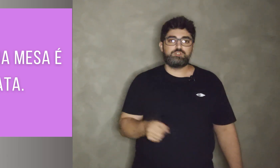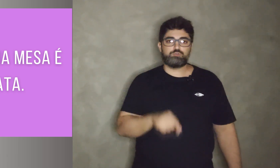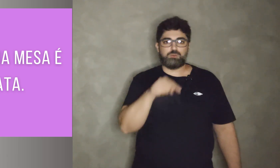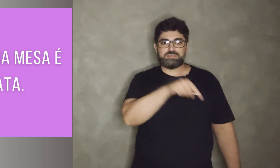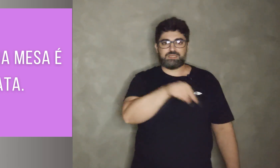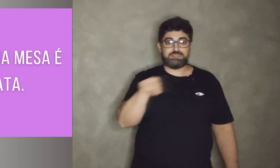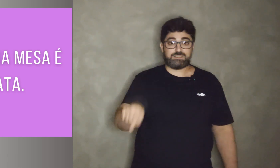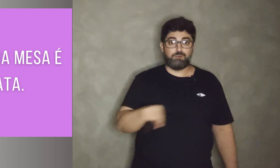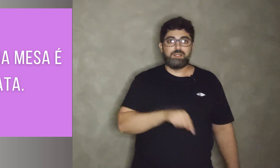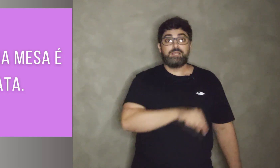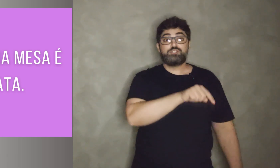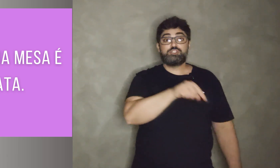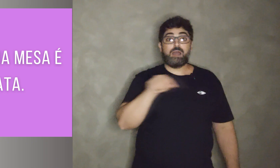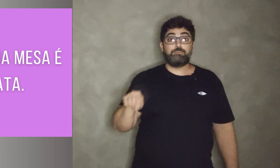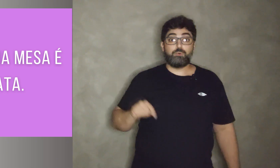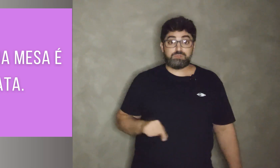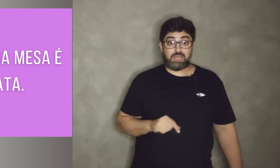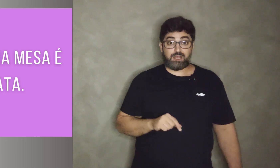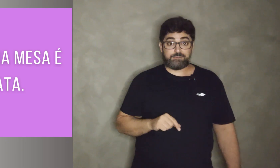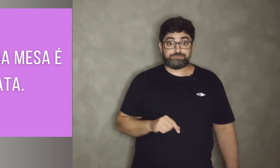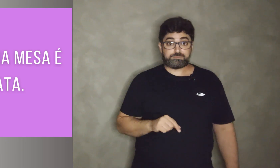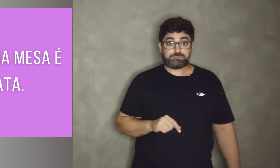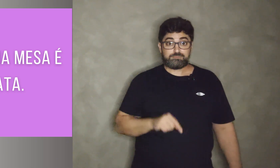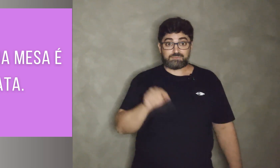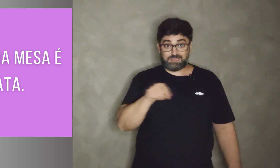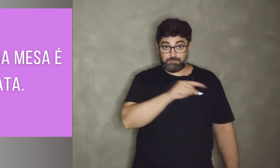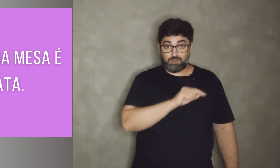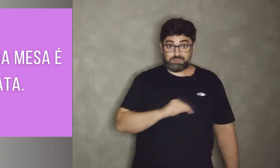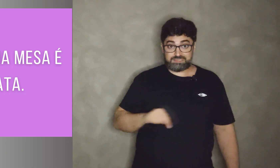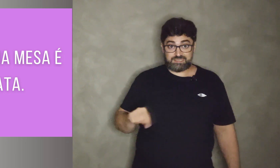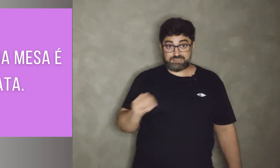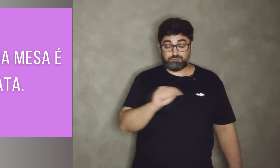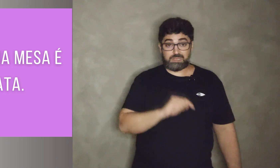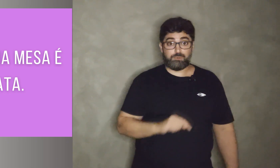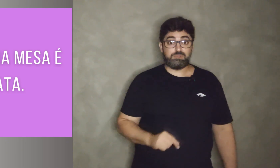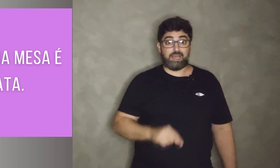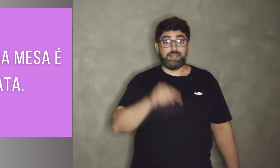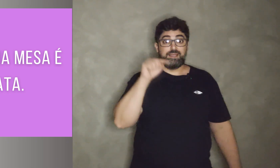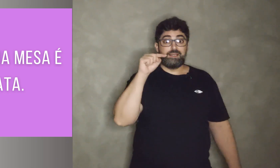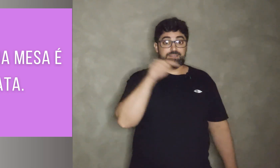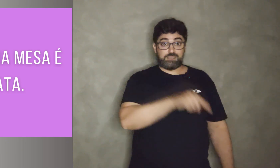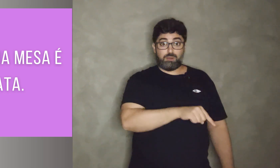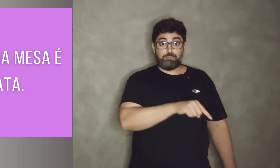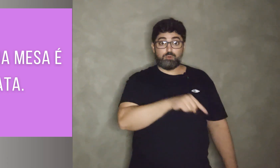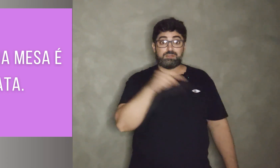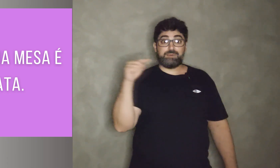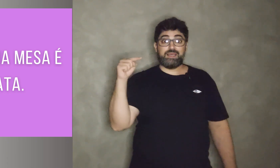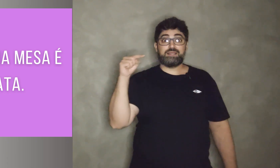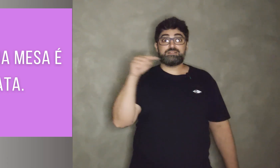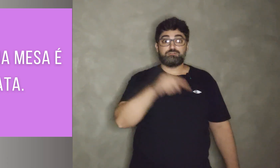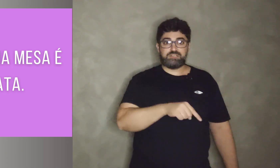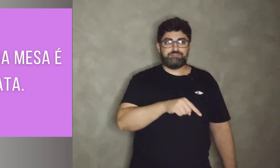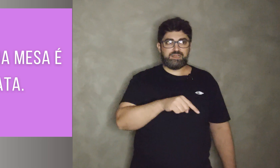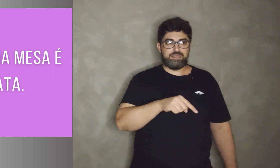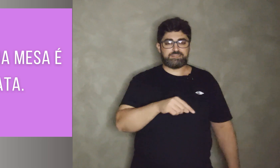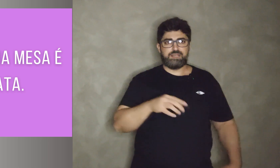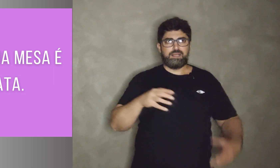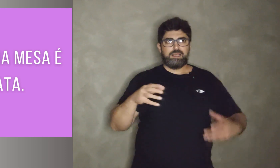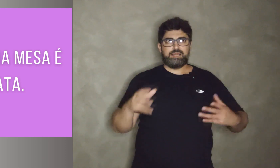rapidinho sobre essa questão de apontar. Tá bom? Essa questão de apontar. Então aponta para ela que são os referentes. Em